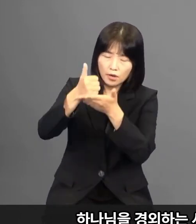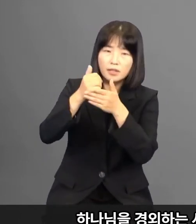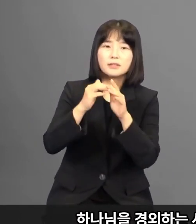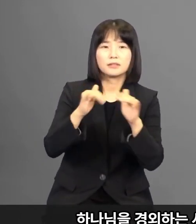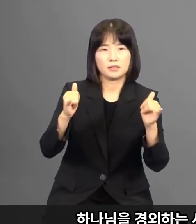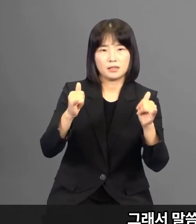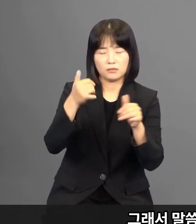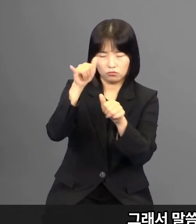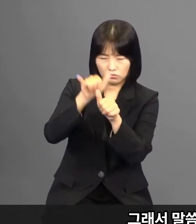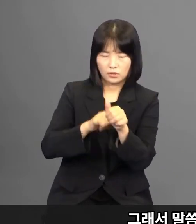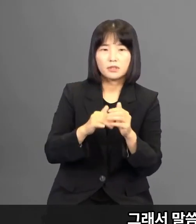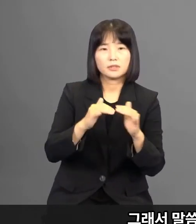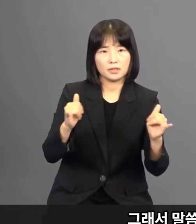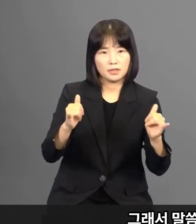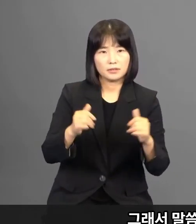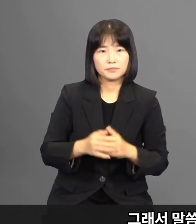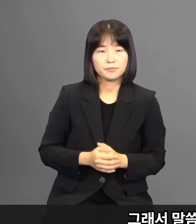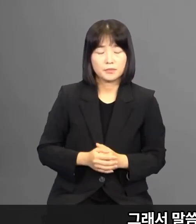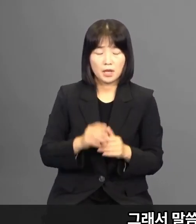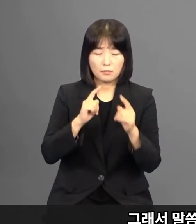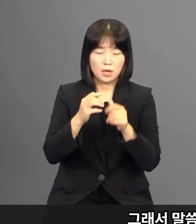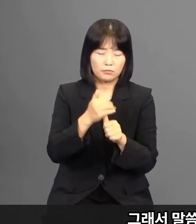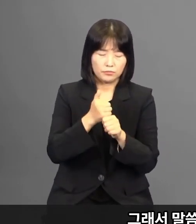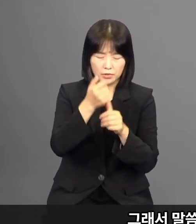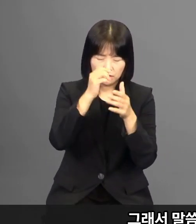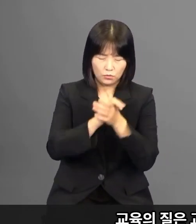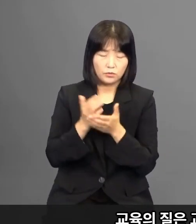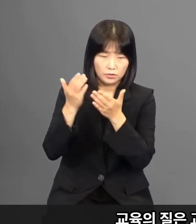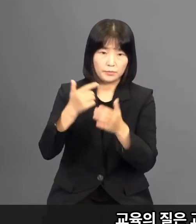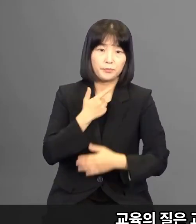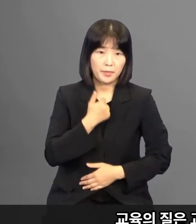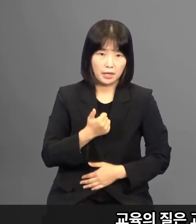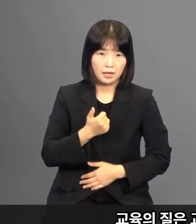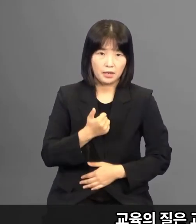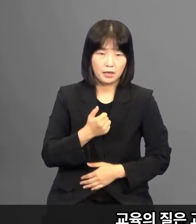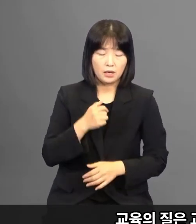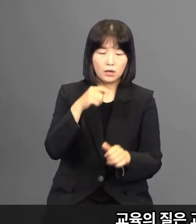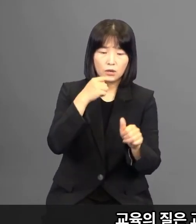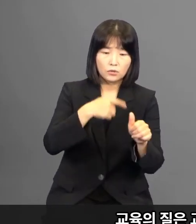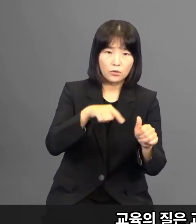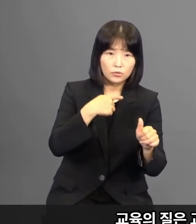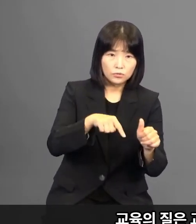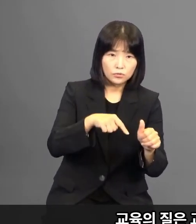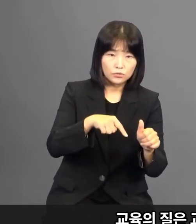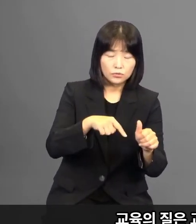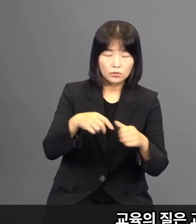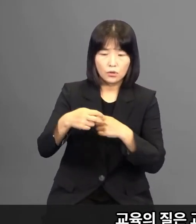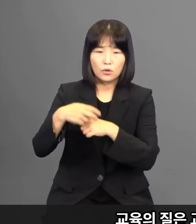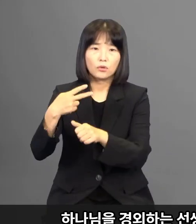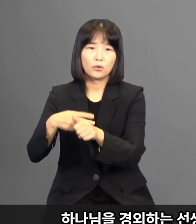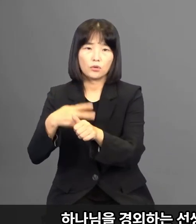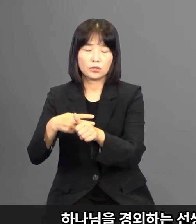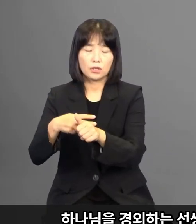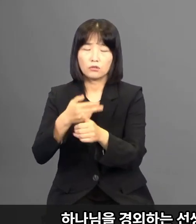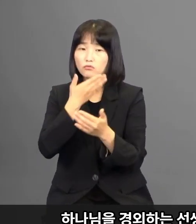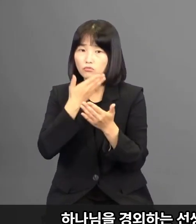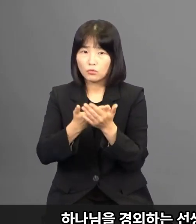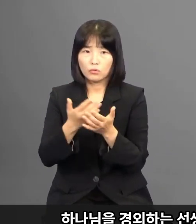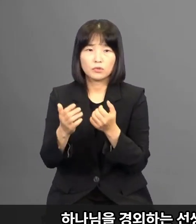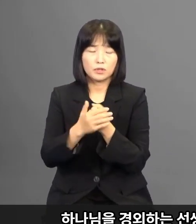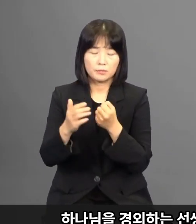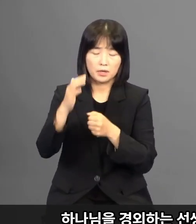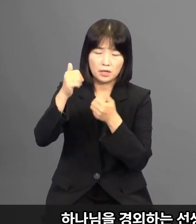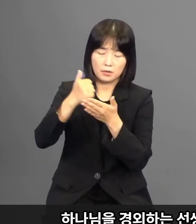사람이었습니다. 그래서 말씀을 붙들고 기도했습니다. 교육의 질은 교사의 질을 넘을 수 없기에 하나님을